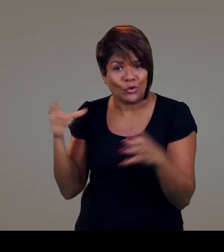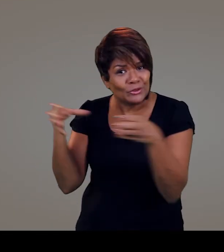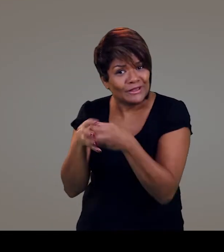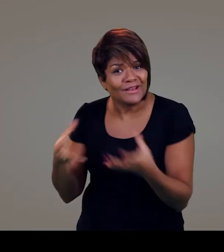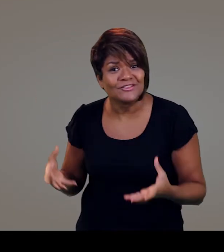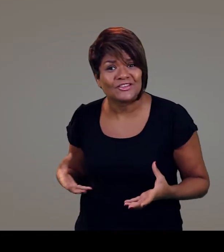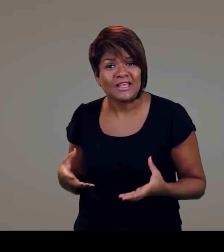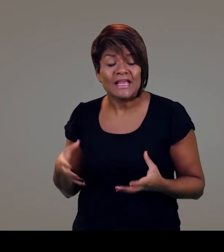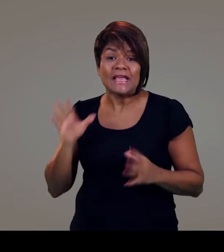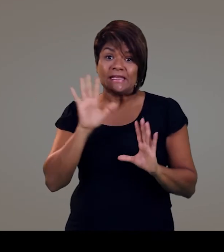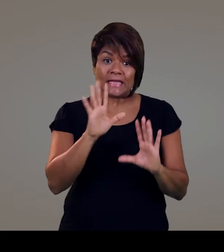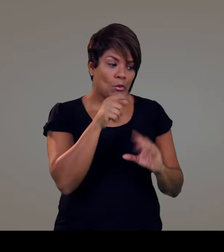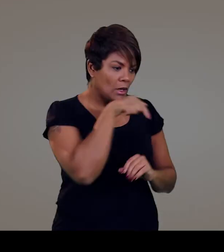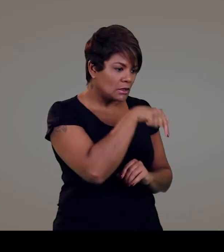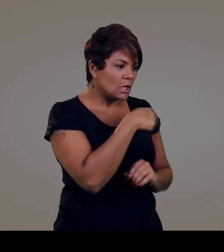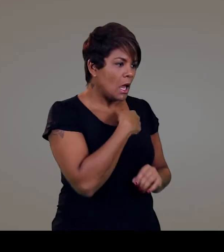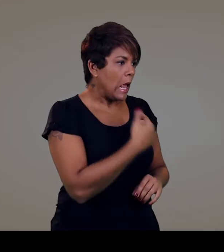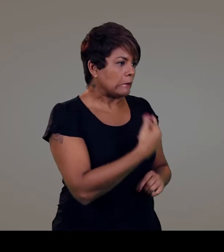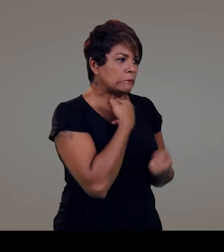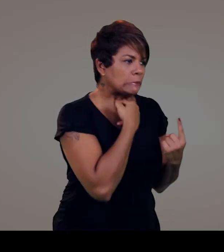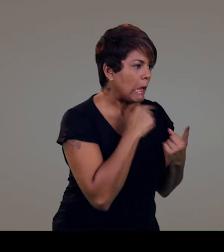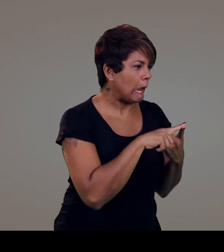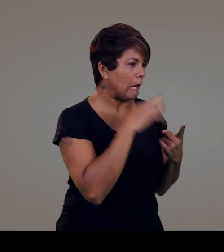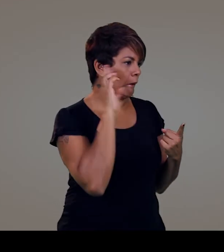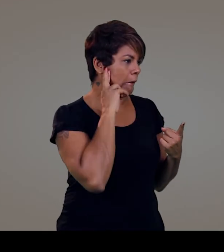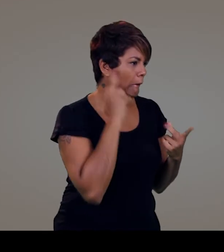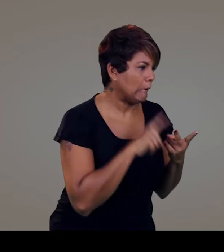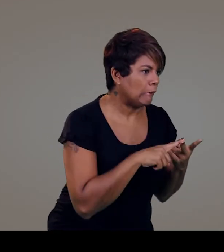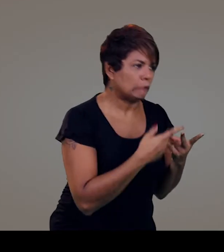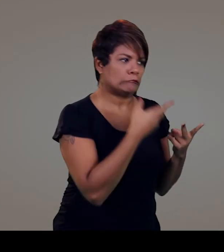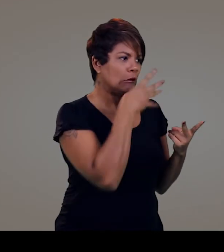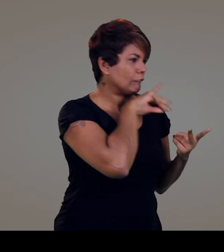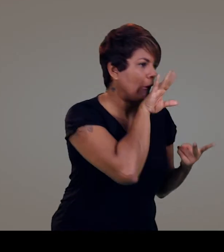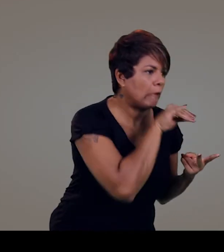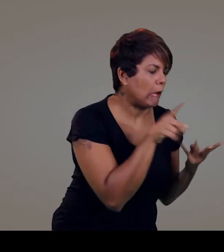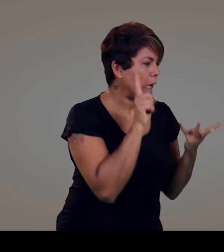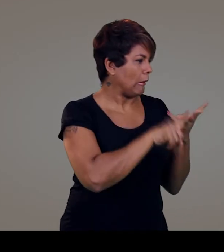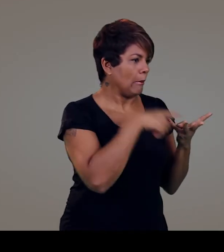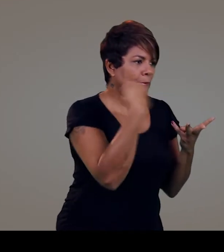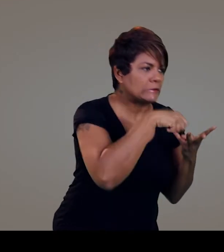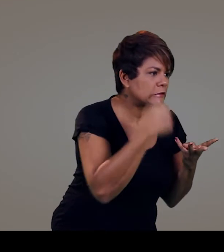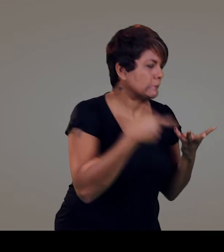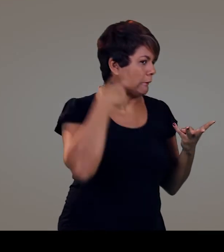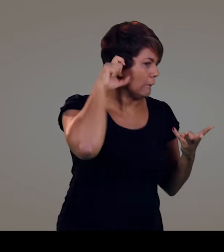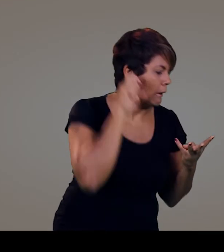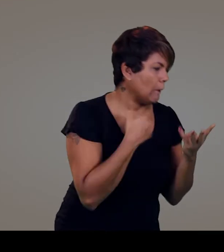das impossibilidades, o meu filho não ouve, meu filho não vai falar, meu filho precisa disso, meu